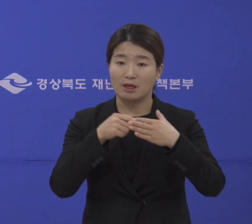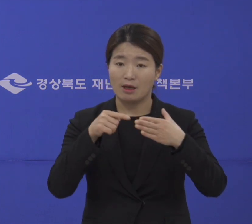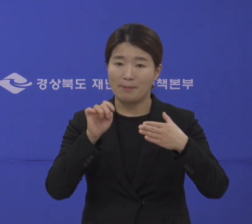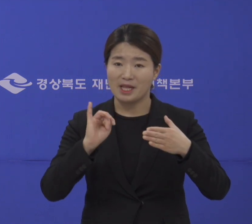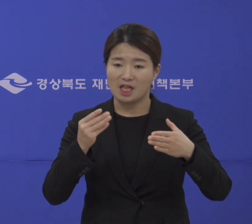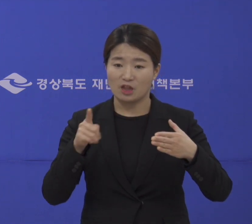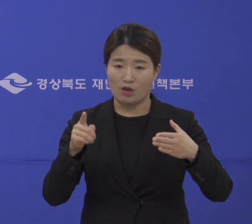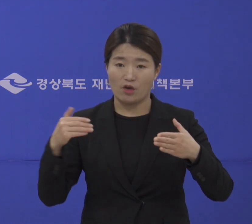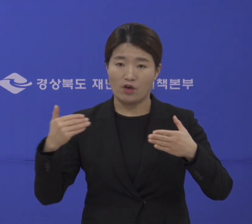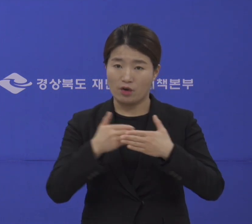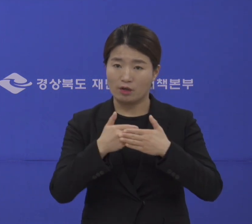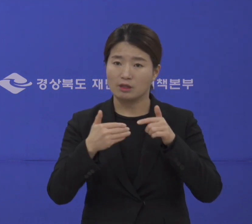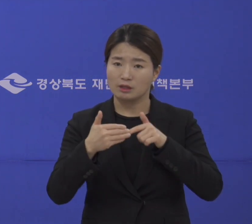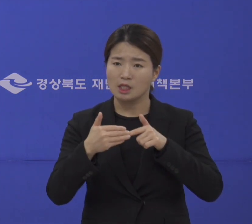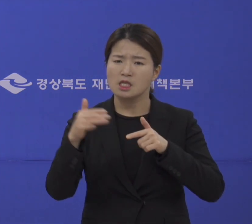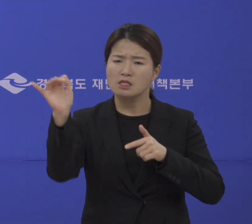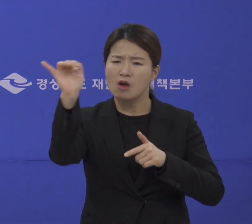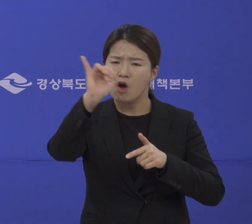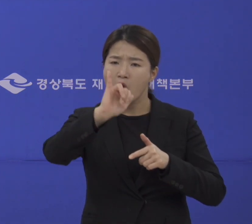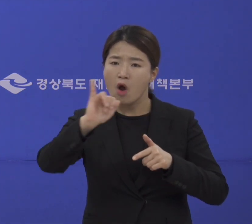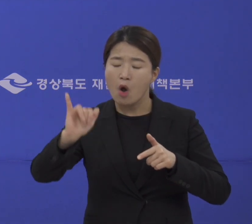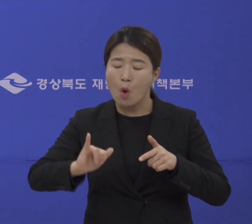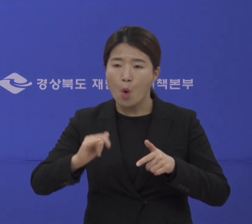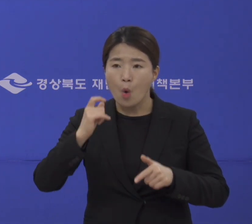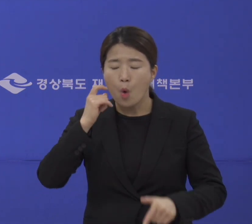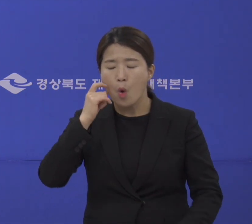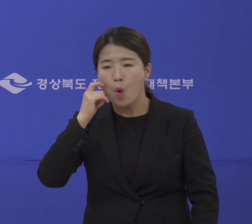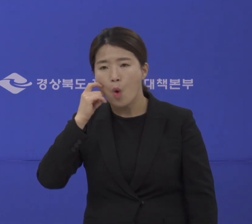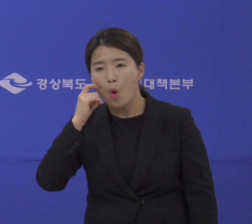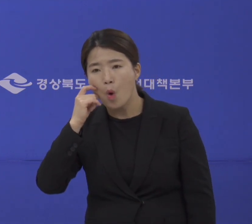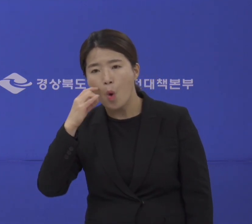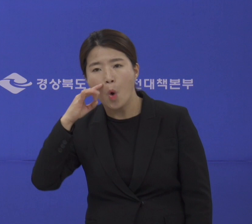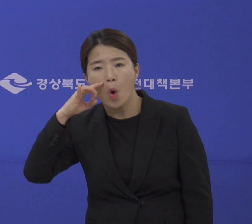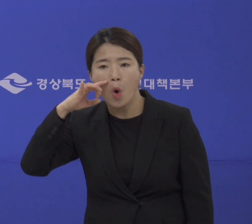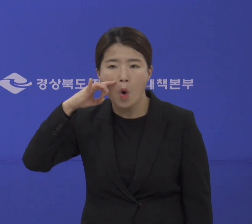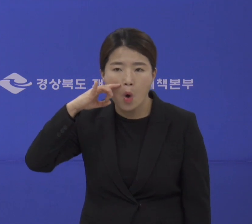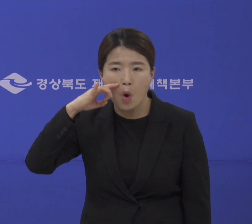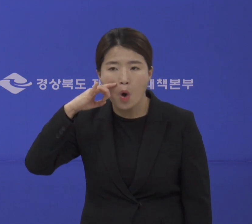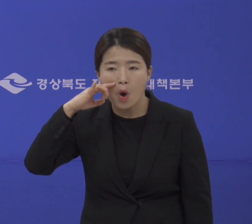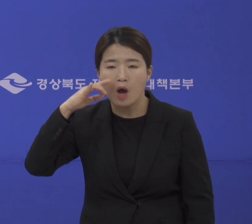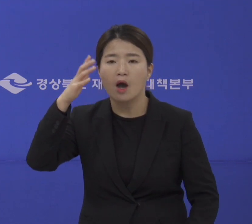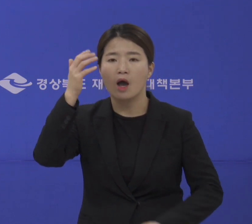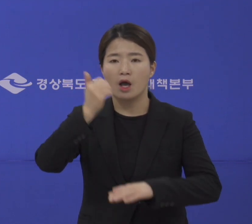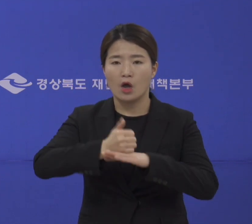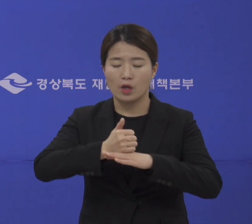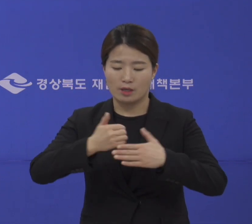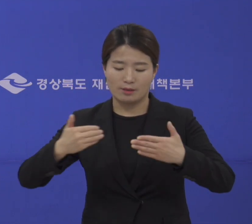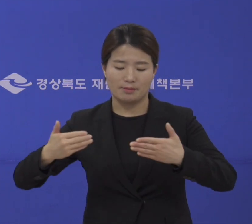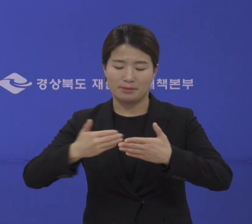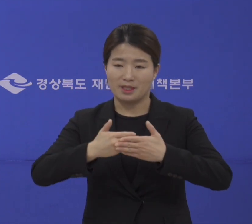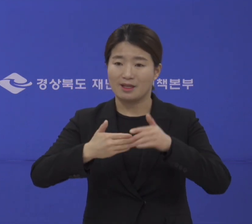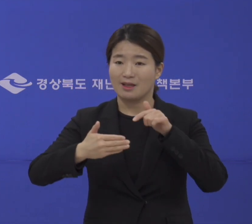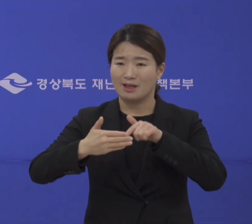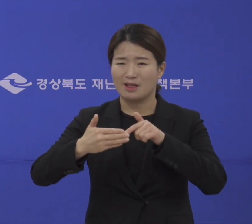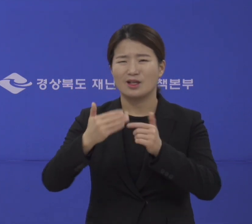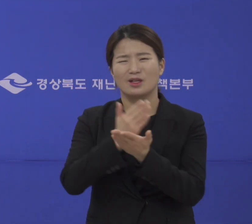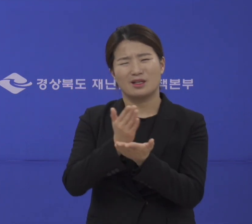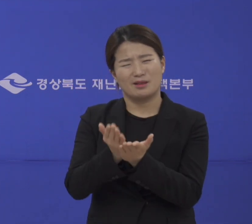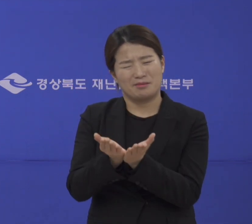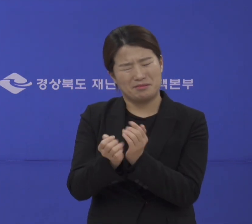마스크가 전국적으로 선풍이 일어나가지고 이 필터를 넣어가 쓰는 이 필터도 종류가 여러 가지가